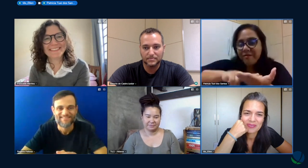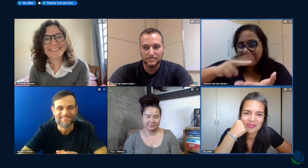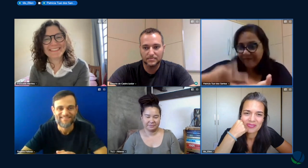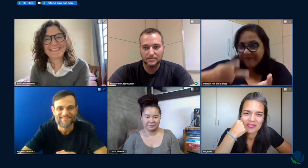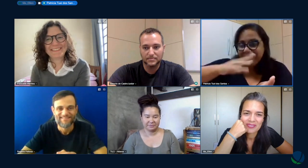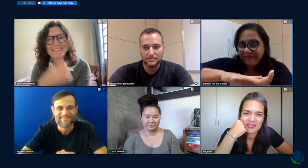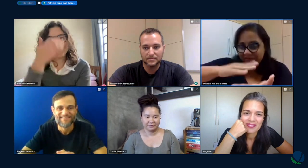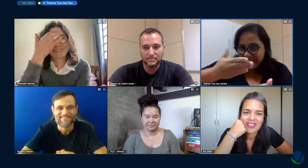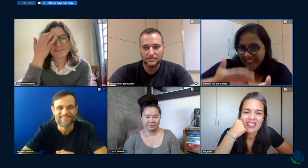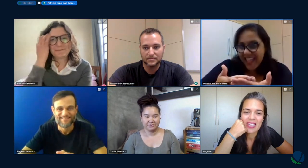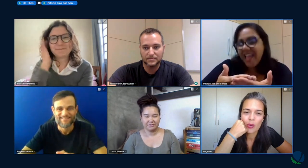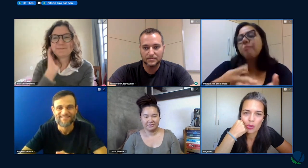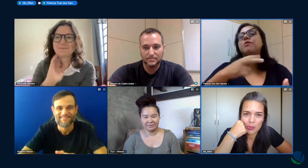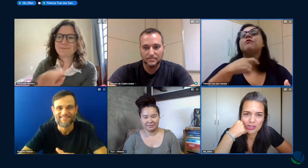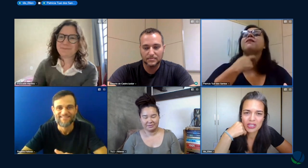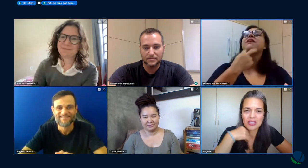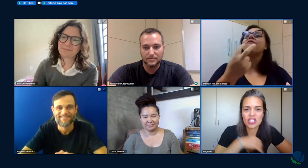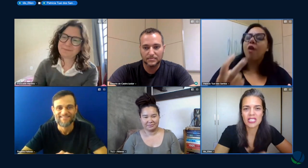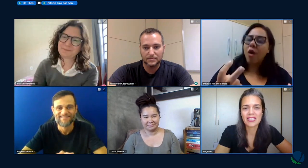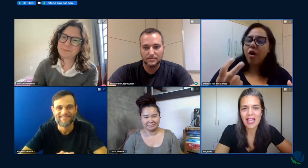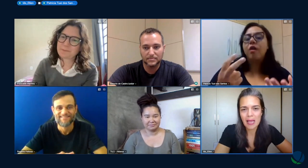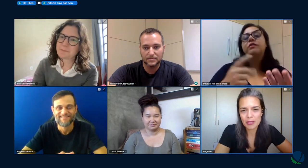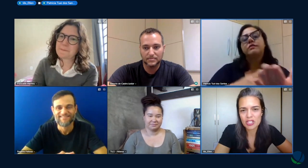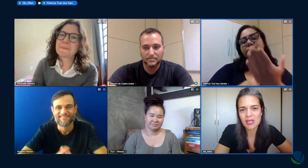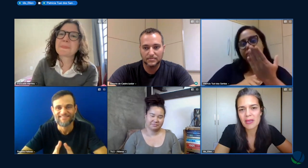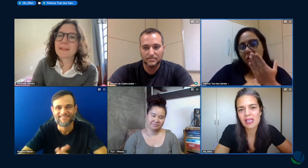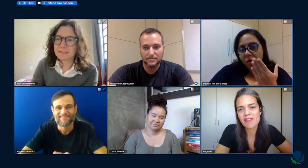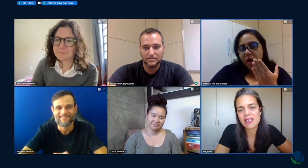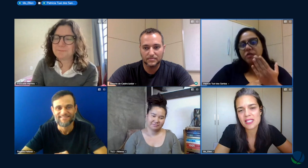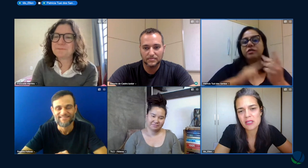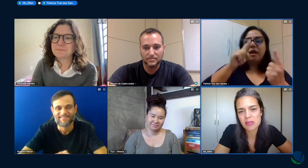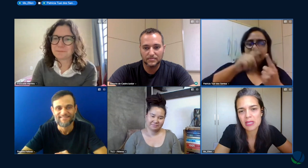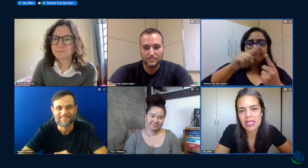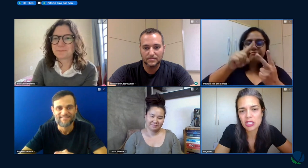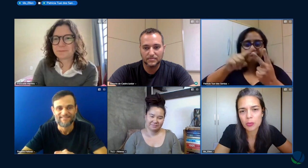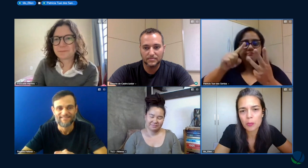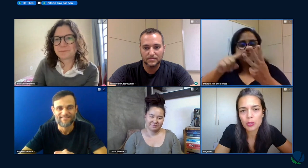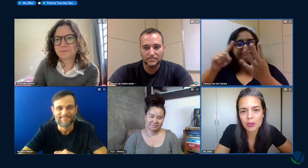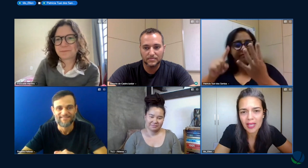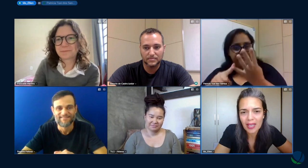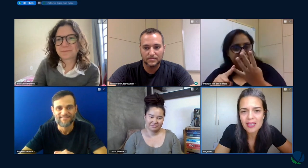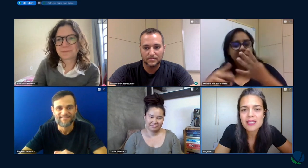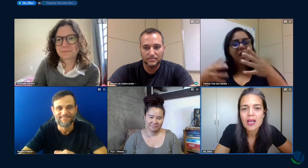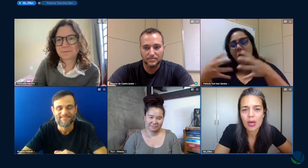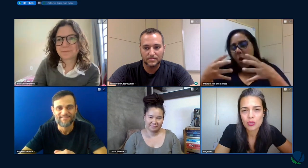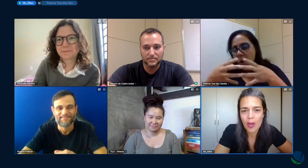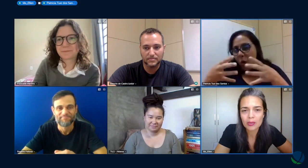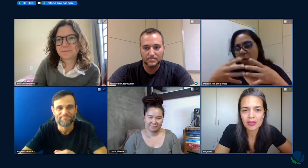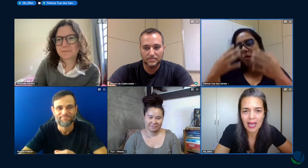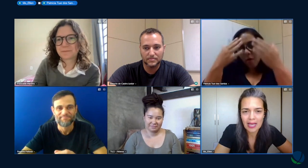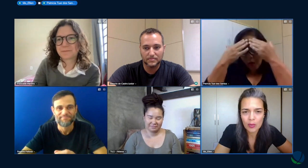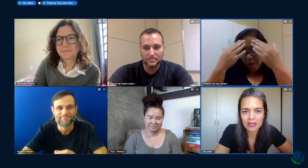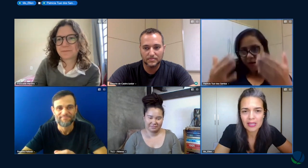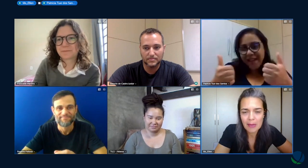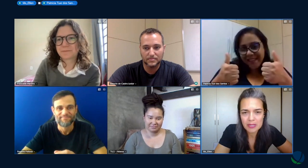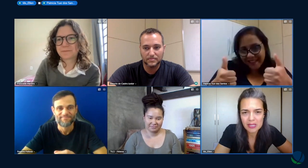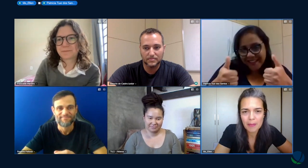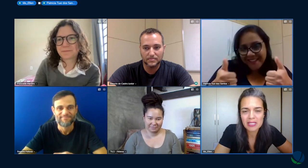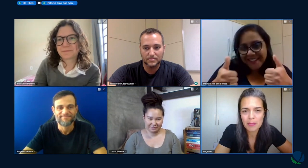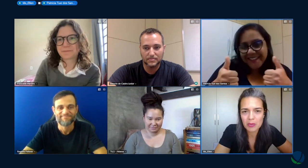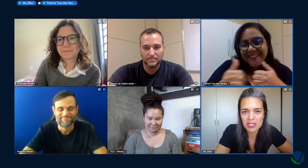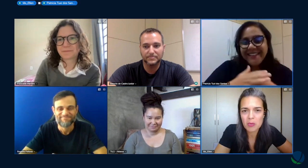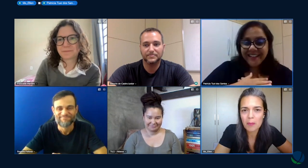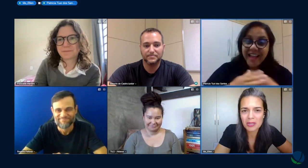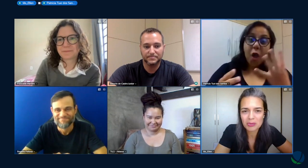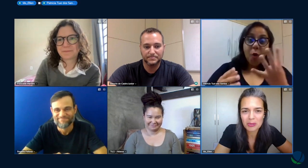mesmo. E ao grupo de intérpretes também, que fez acessibilidade para o português, às quatro intérpretes